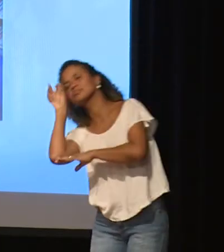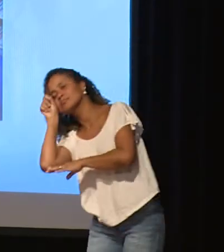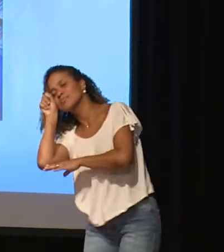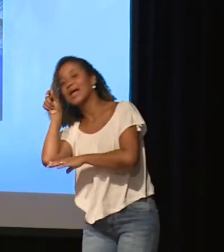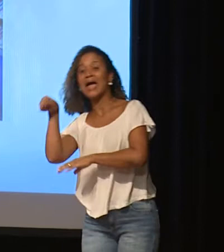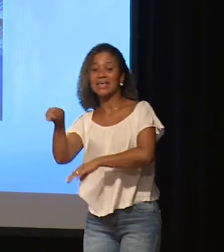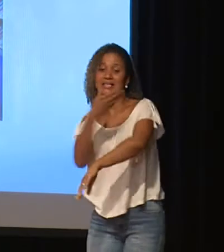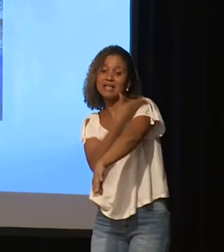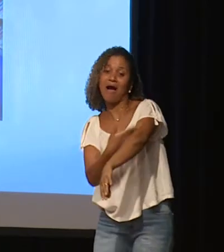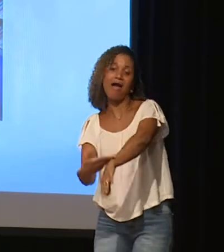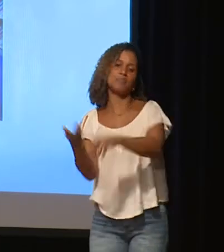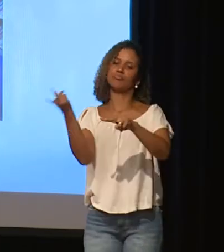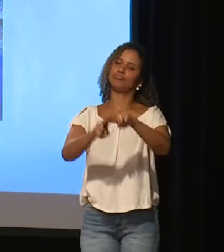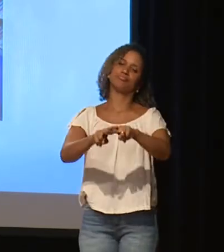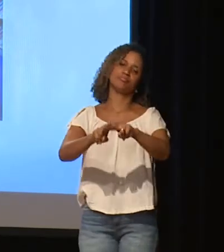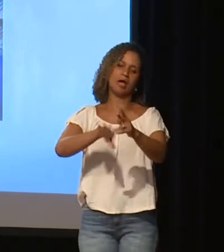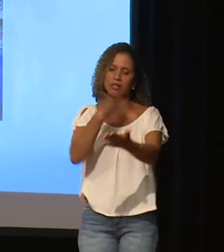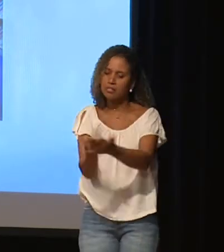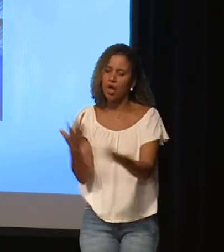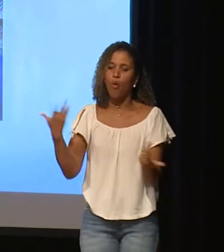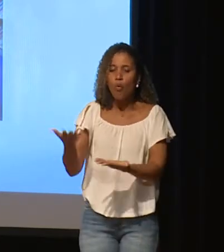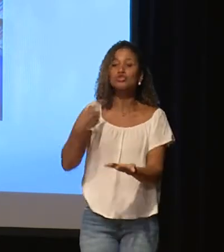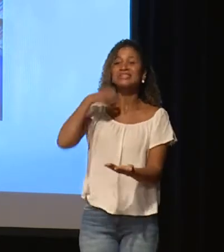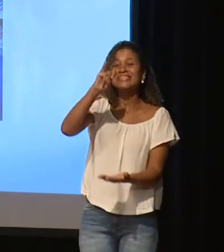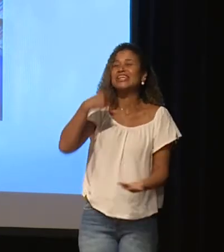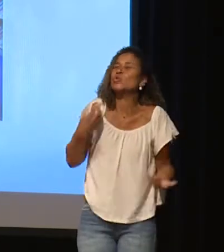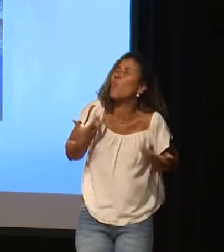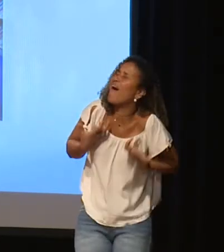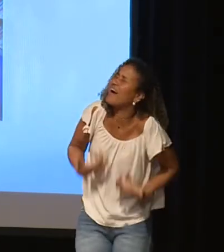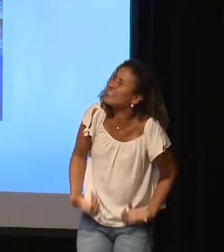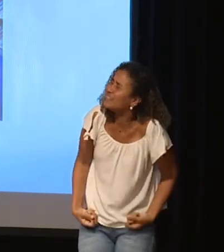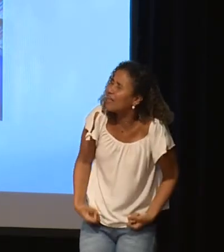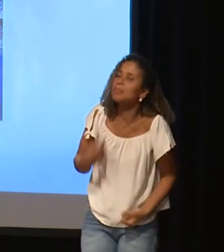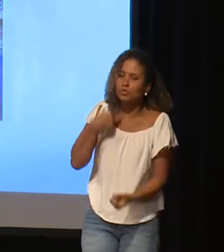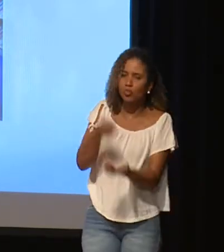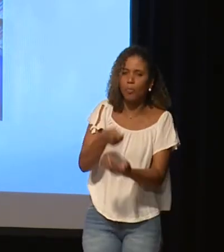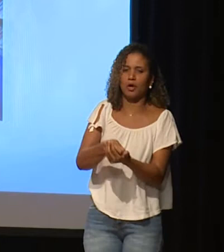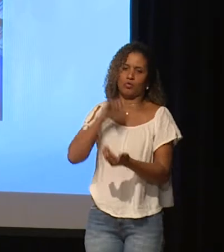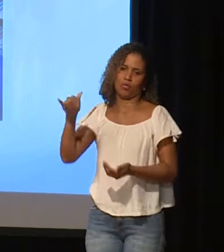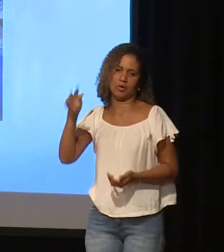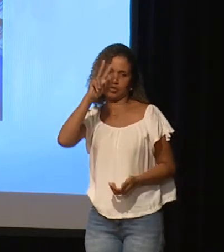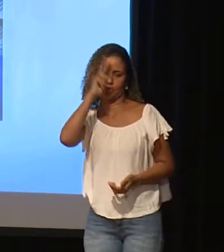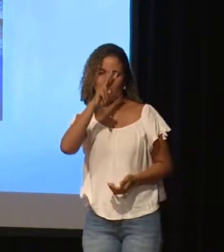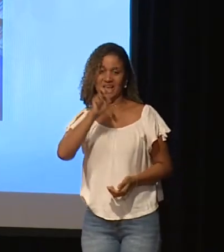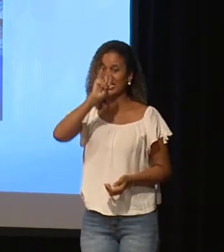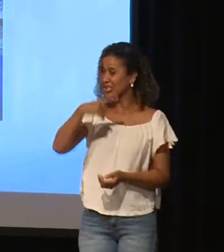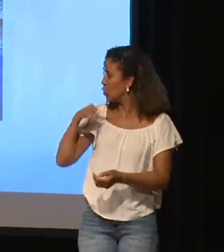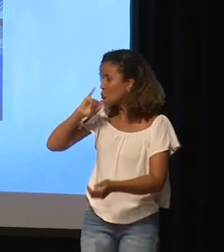terminava, ela ia dormir. Então, ela criou um hábito. Até hoje, eu posso estar super cansada, mas eu sou obrigada a